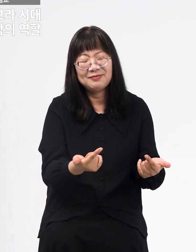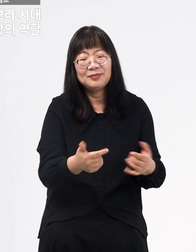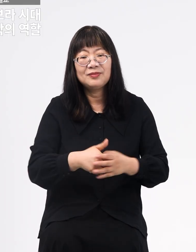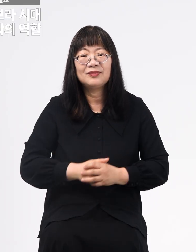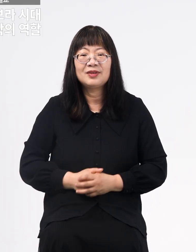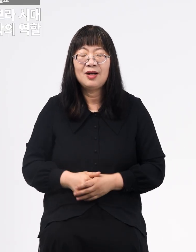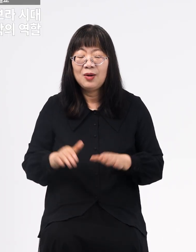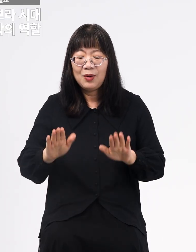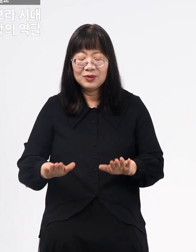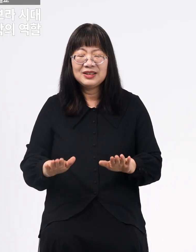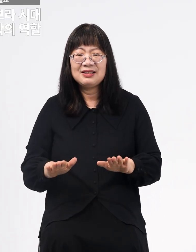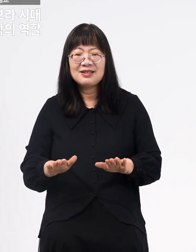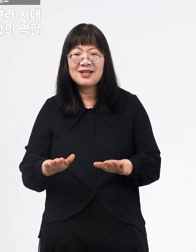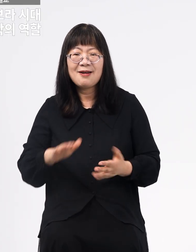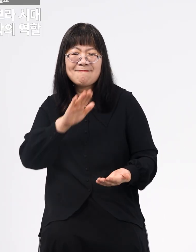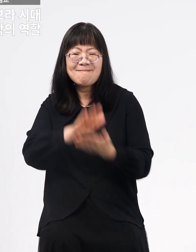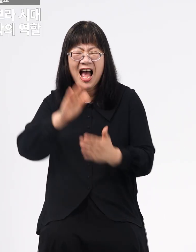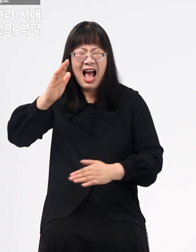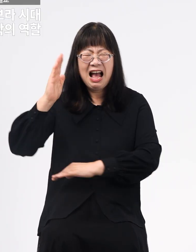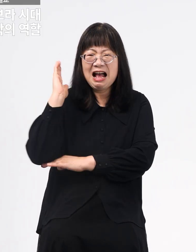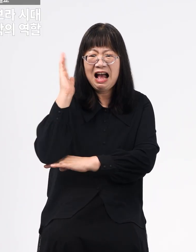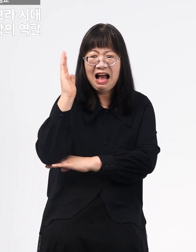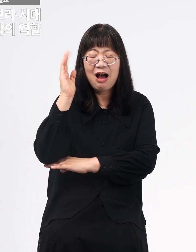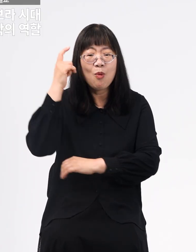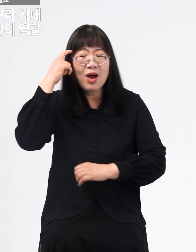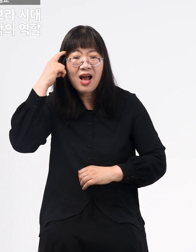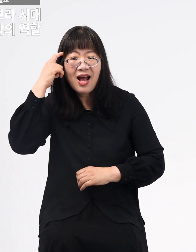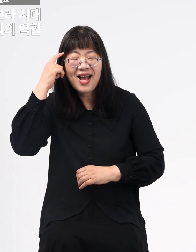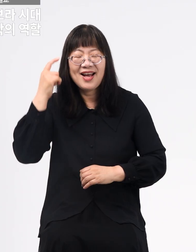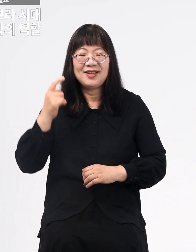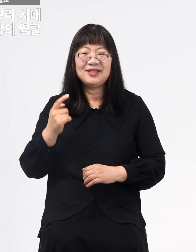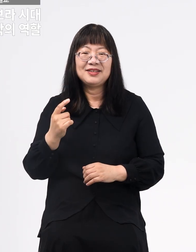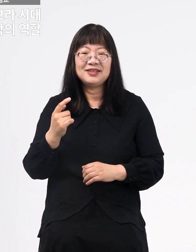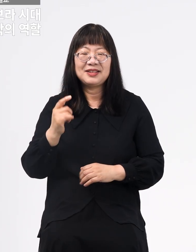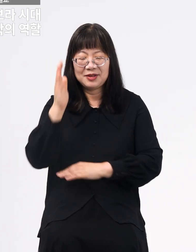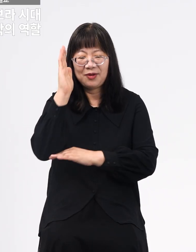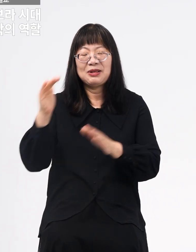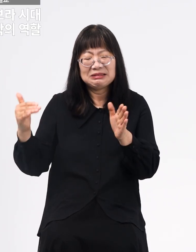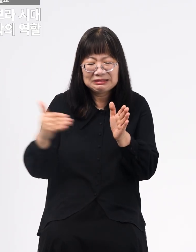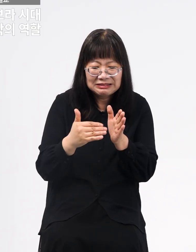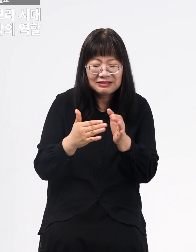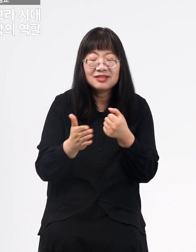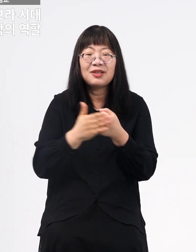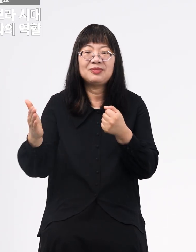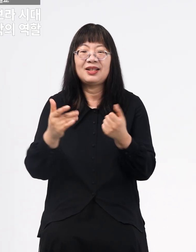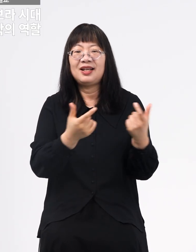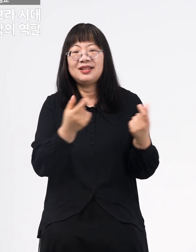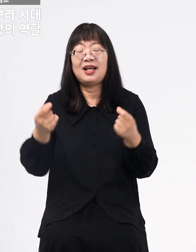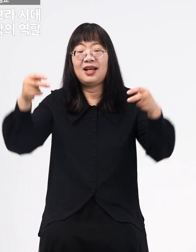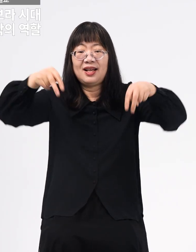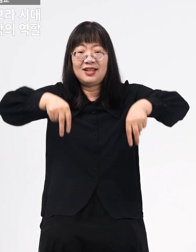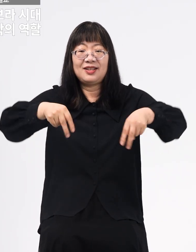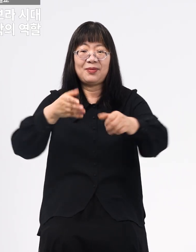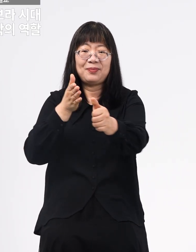오늘 왜 저렇게 열을 내시나? 이제 끝날라 그래요. 끝날라고. 우리 다 일어나십시다.